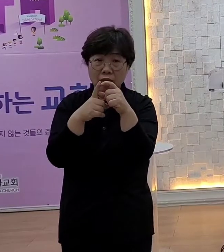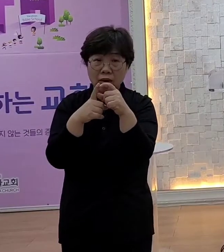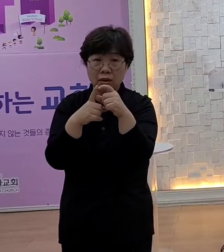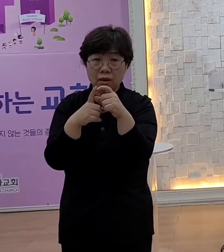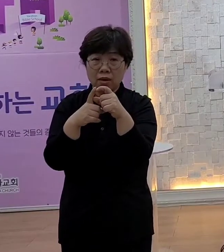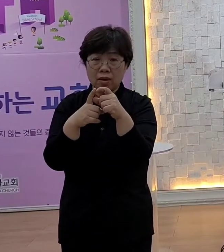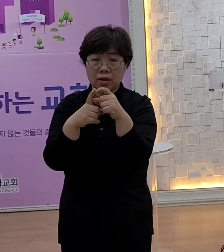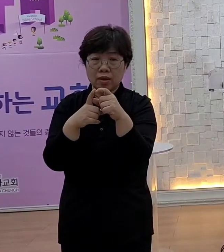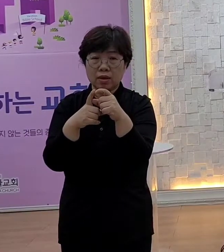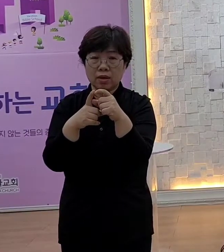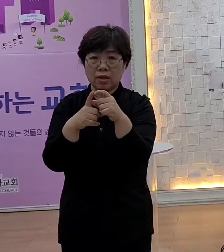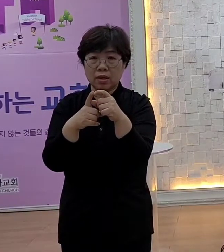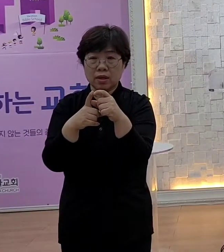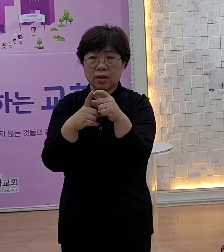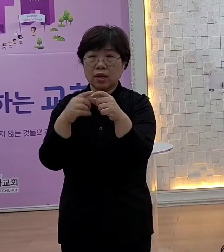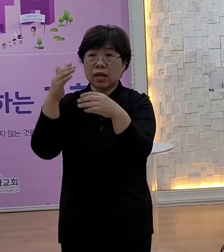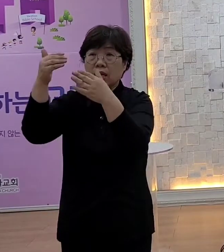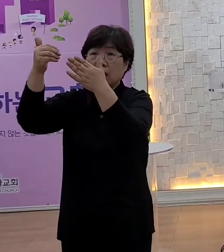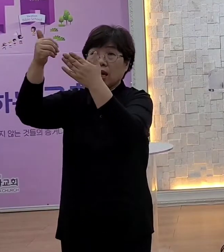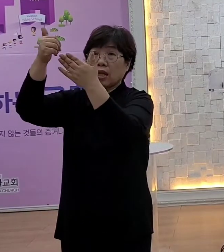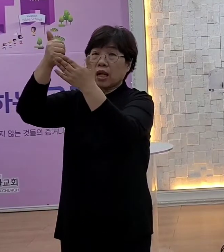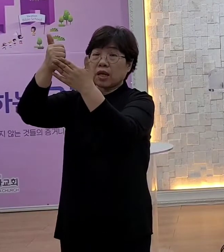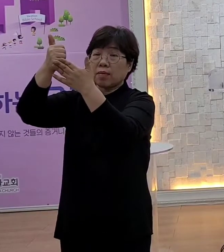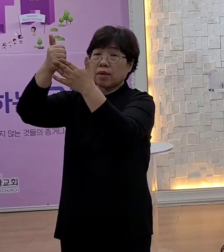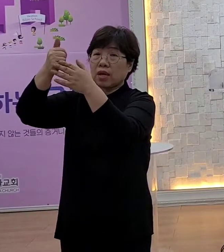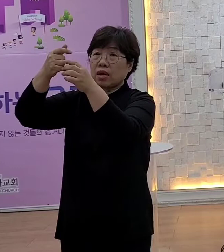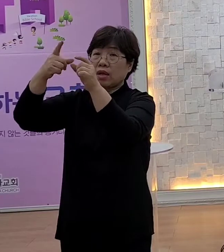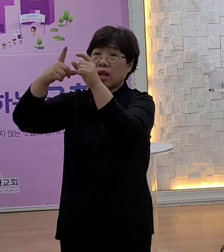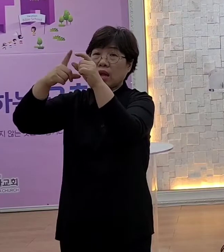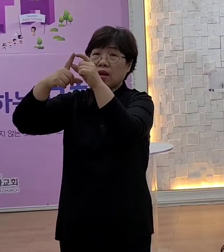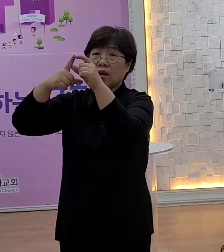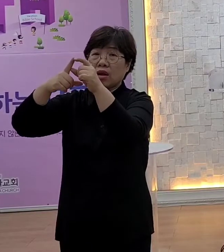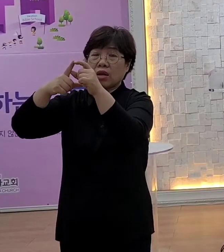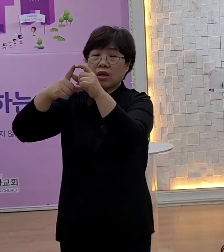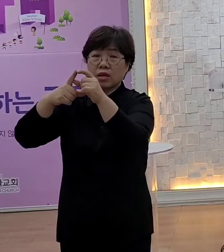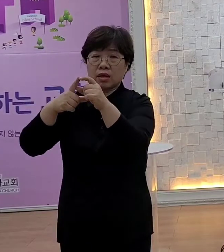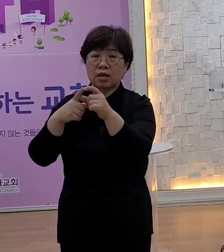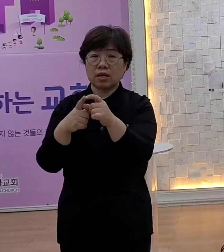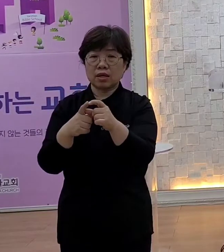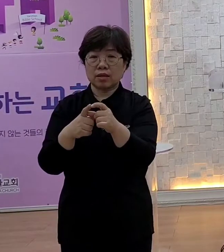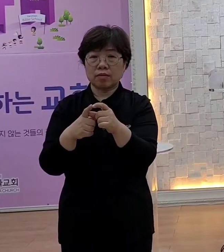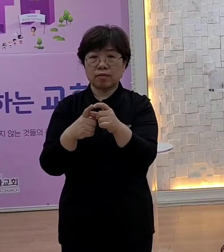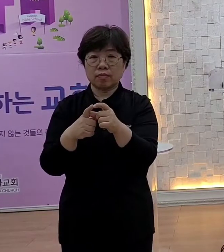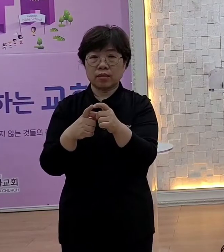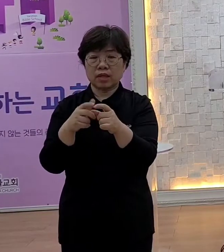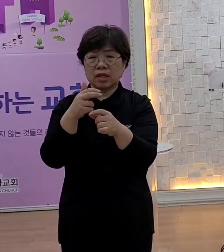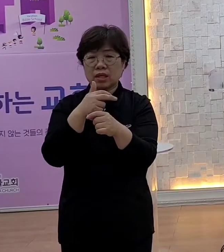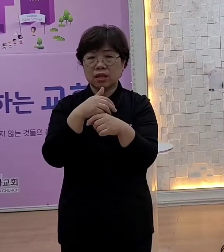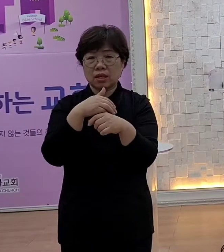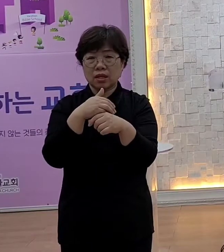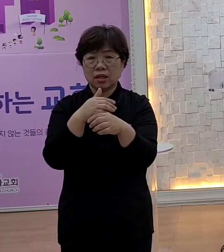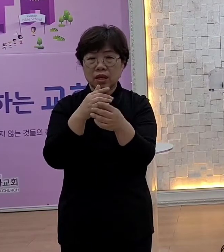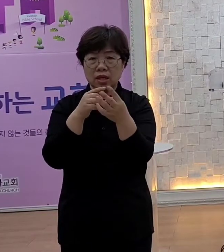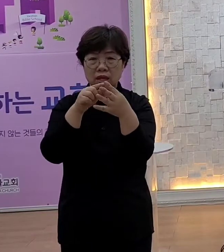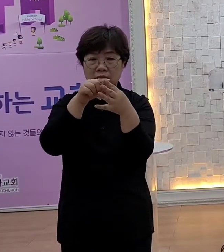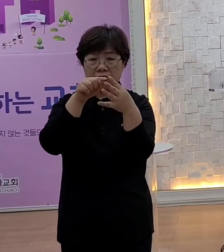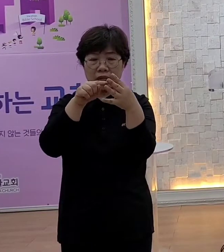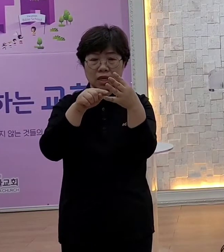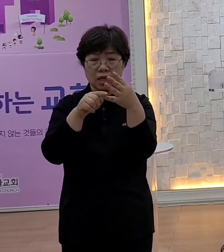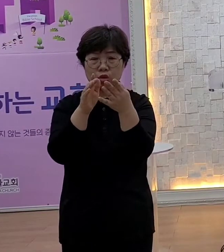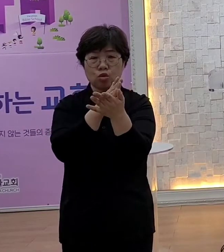여러분 참고로 말씀드리면 하나님이라는 이 단어가 크게 우리 성경에 보면 한 4가지 정도가